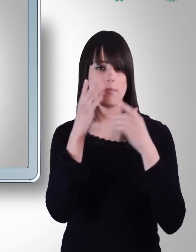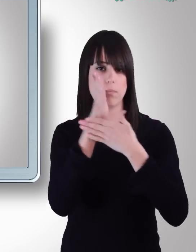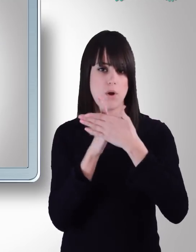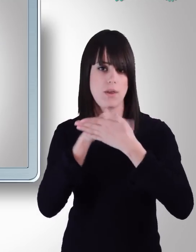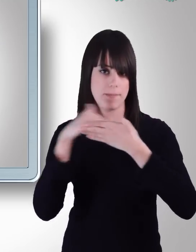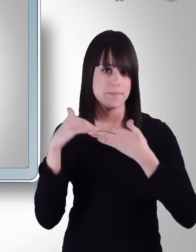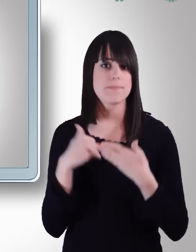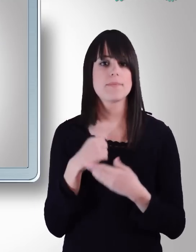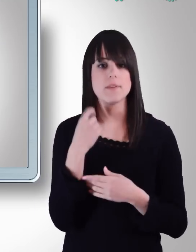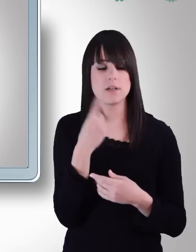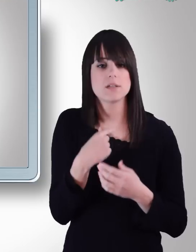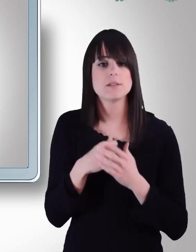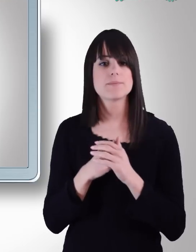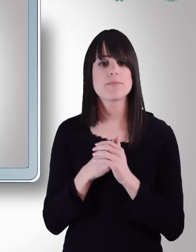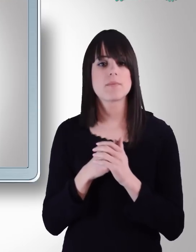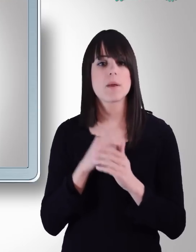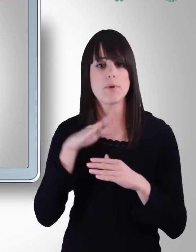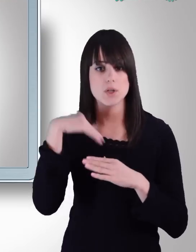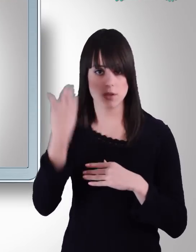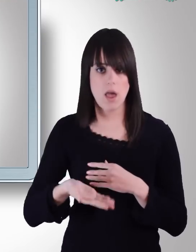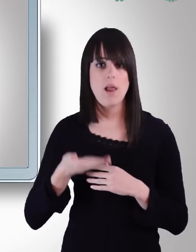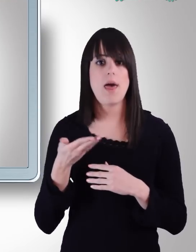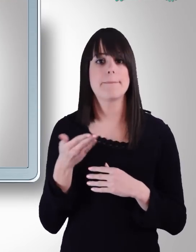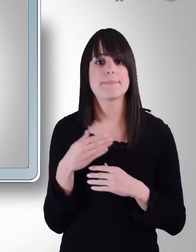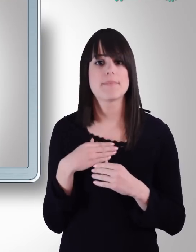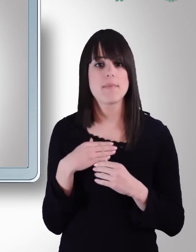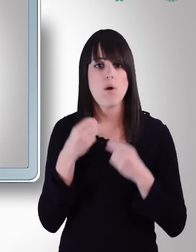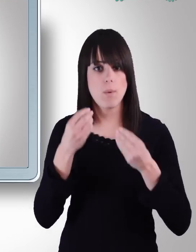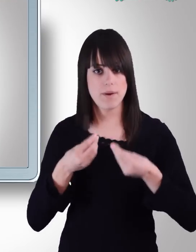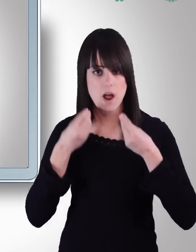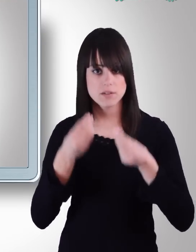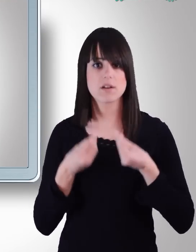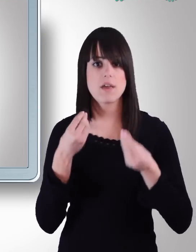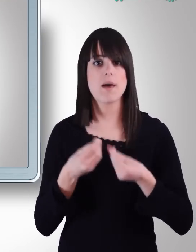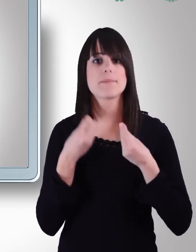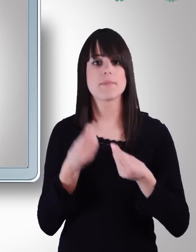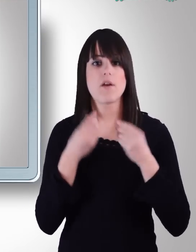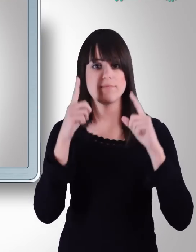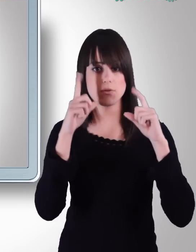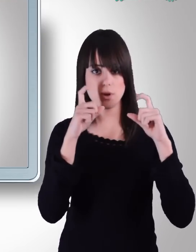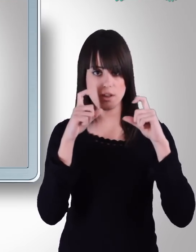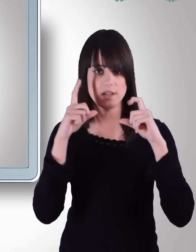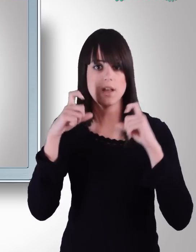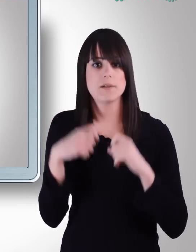je opis fotografije, tagovanje ljudi, to jest korisnika koji se isto nalaze